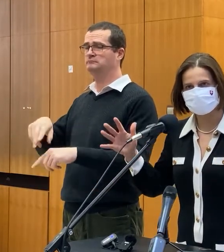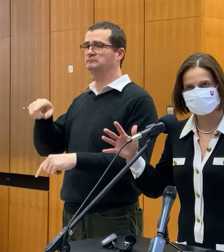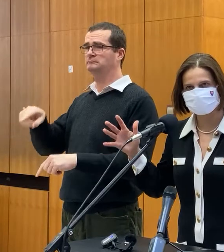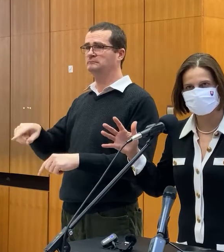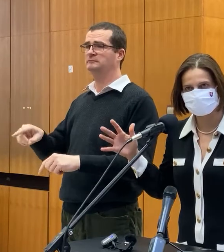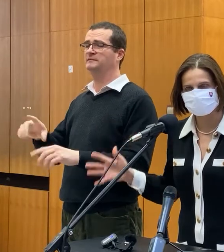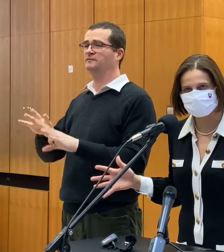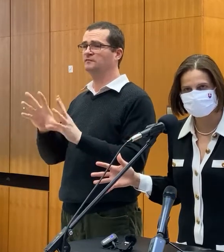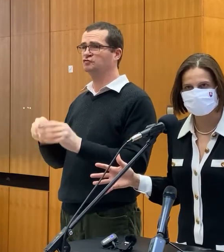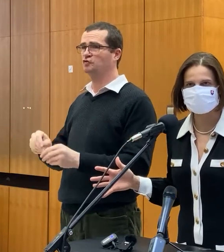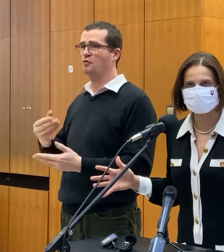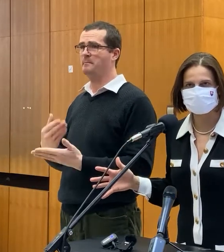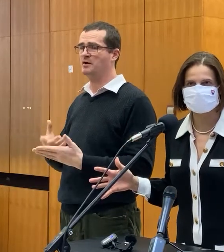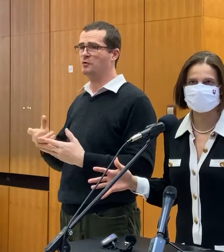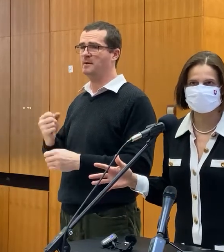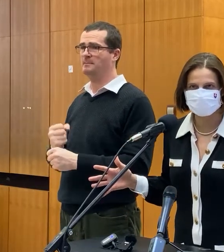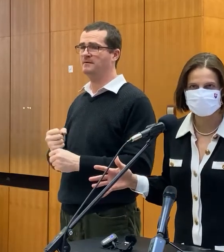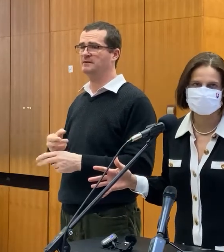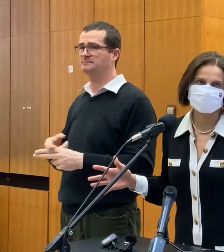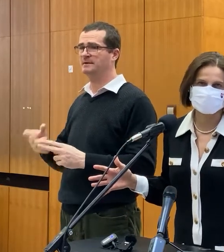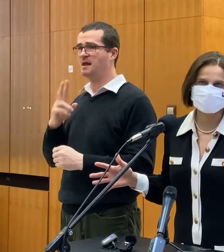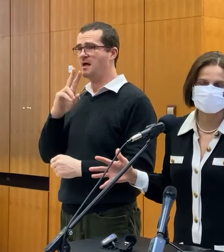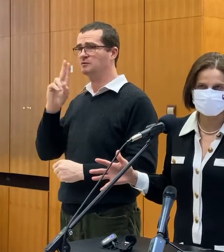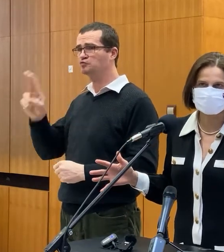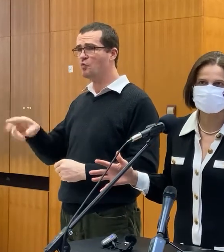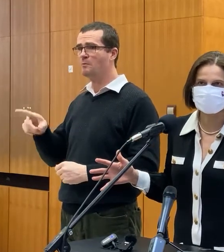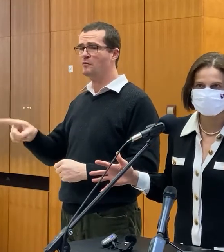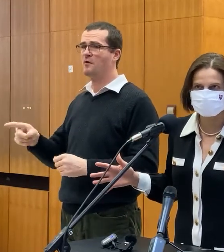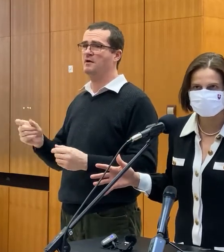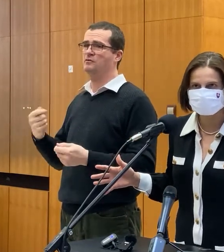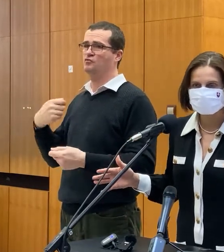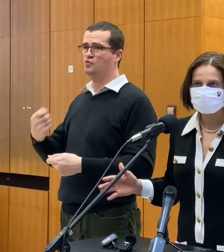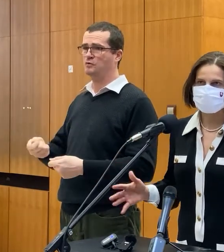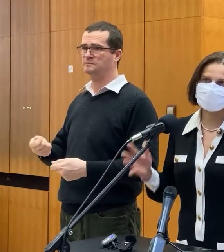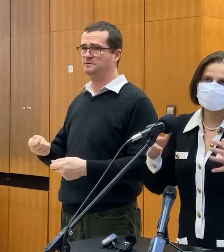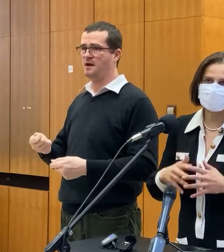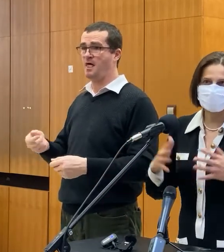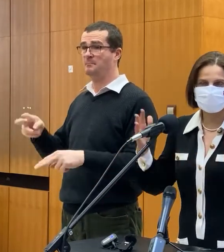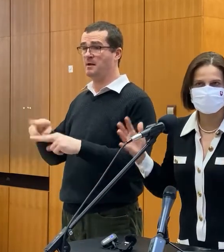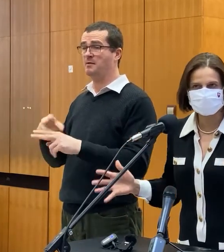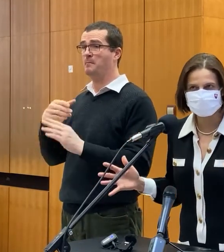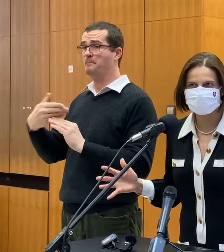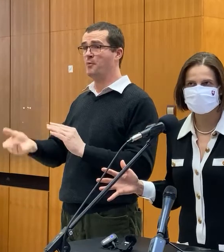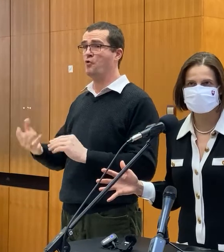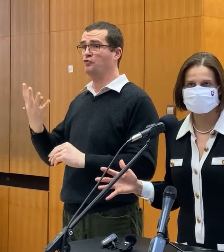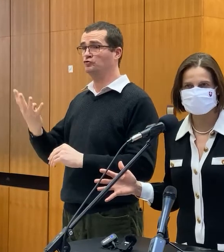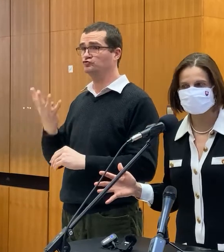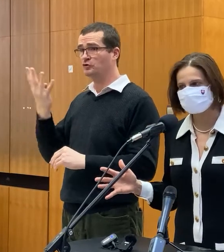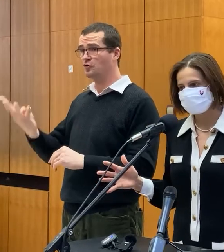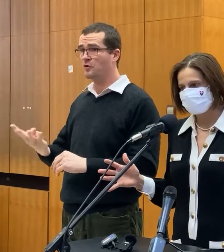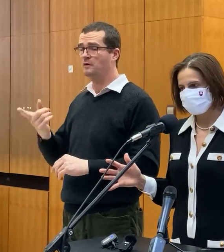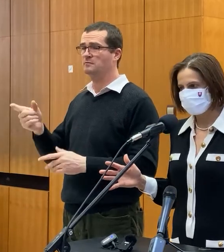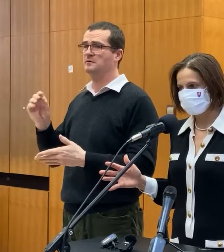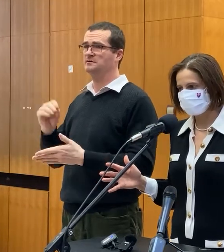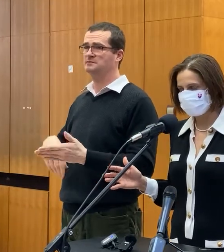mandátu urobiť všetko preto, aby splnila svoje sľuby, pre ktoré vlastne dostala ten mandát. A po 4 rokoch tu bude